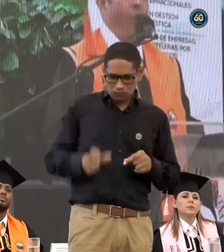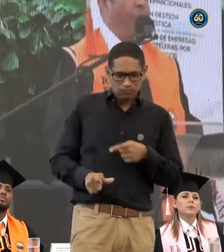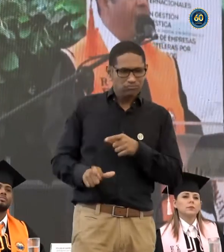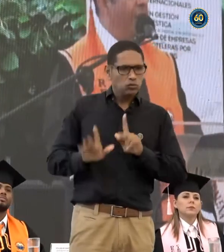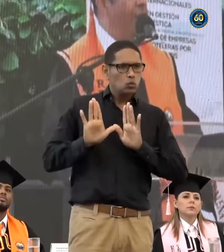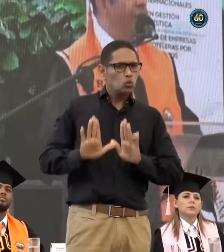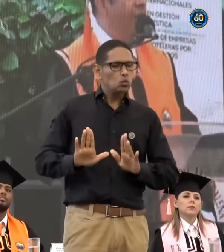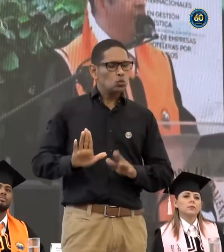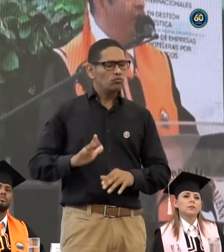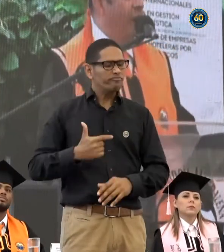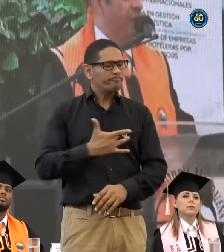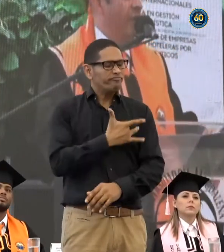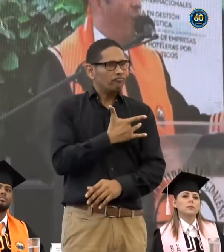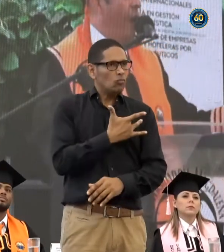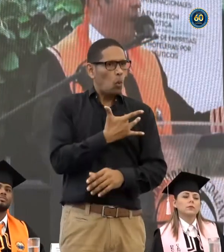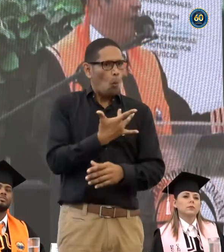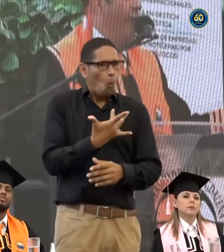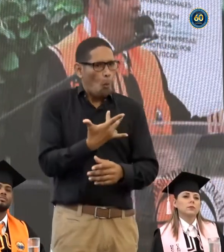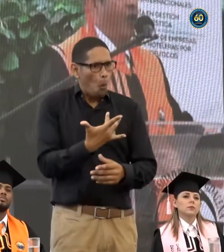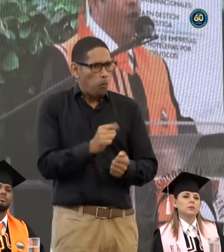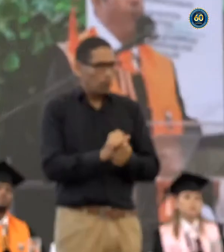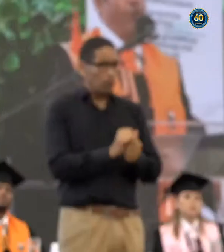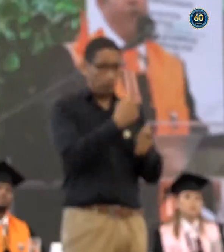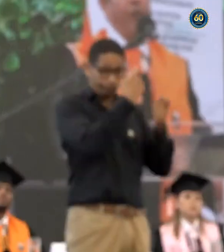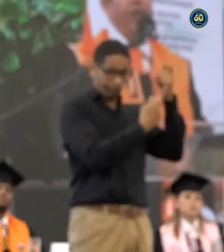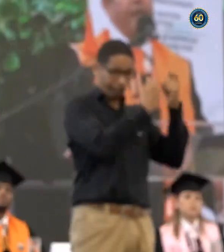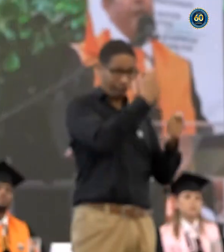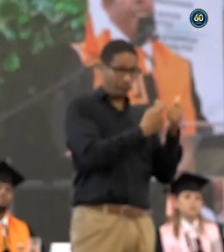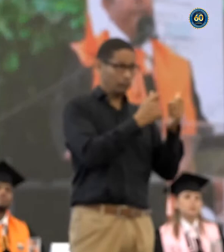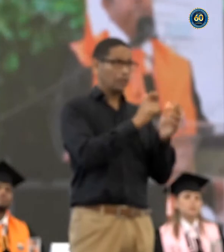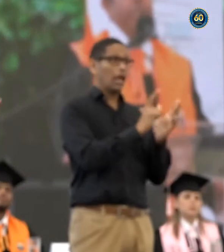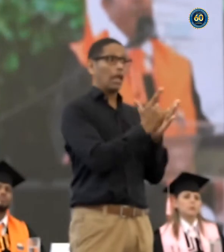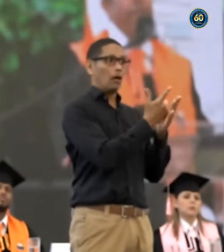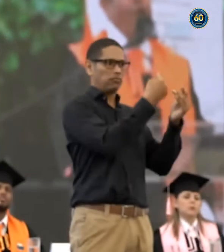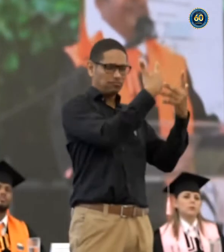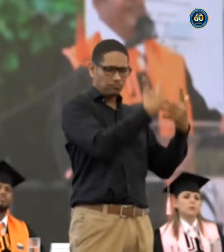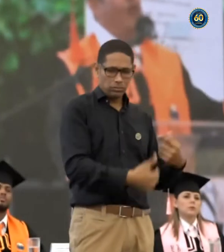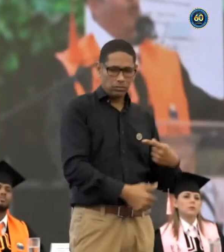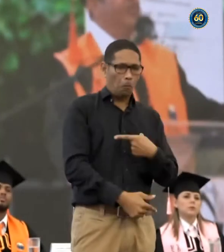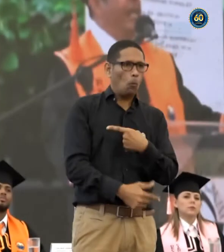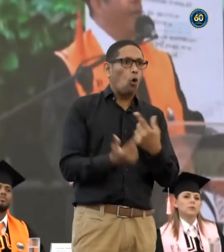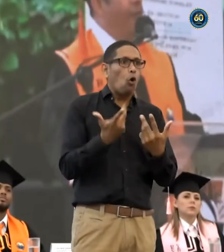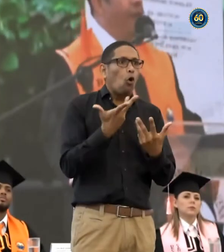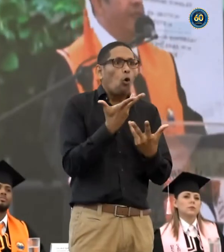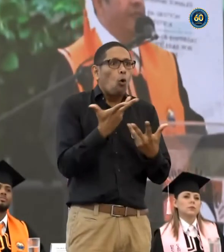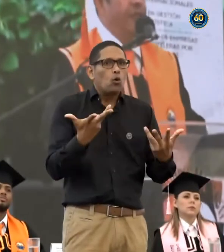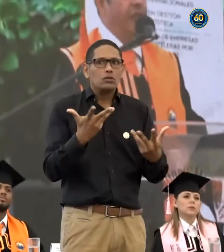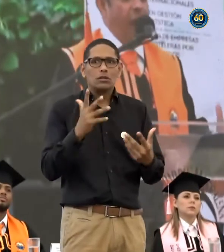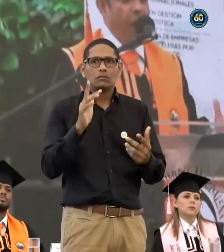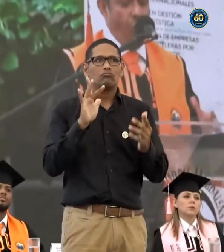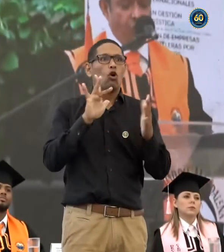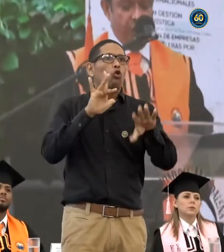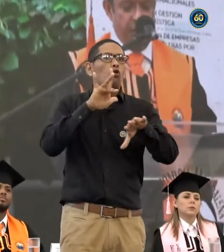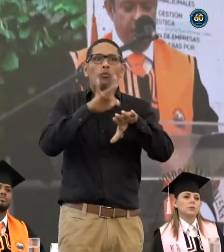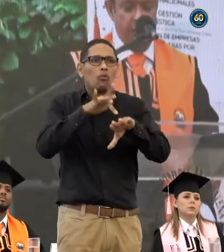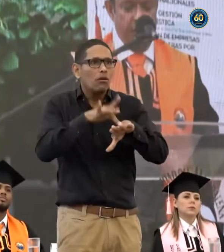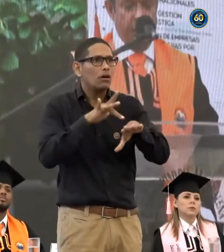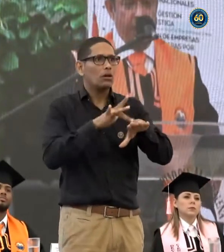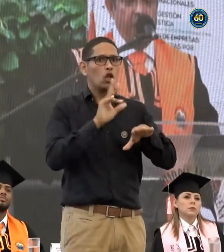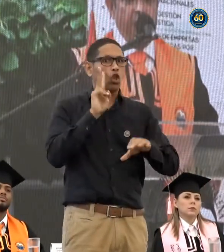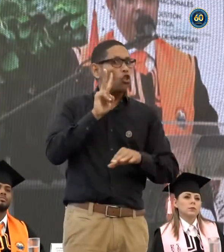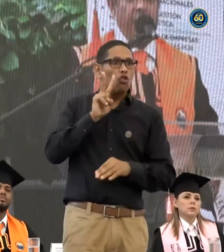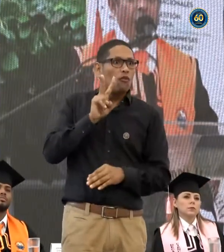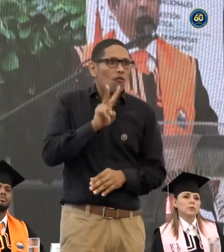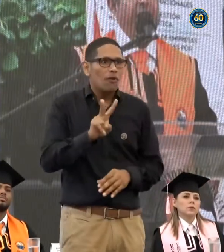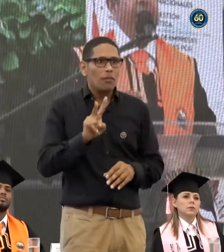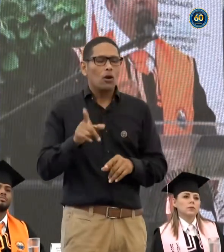a veces no cabe ningún hijo contable porque está lleno de intangibles de las cosas que nos